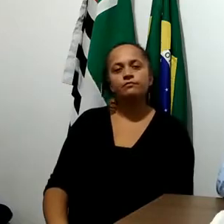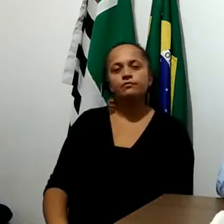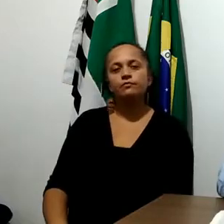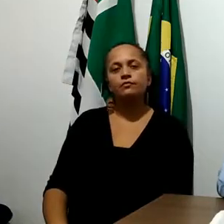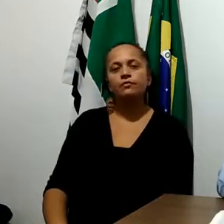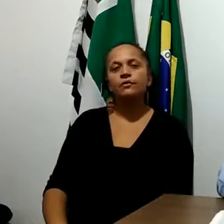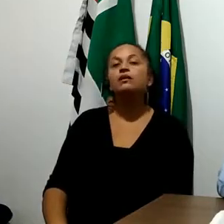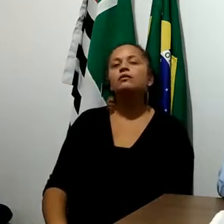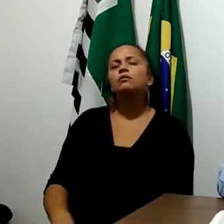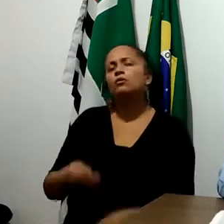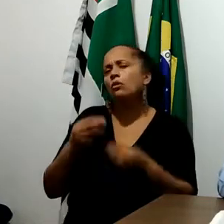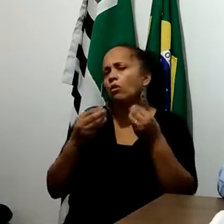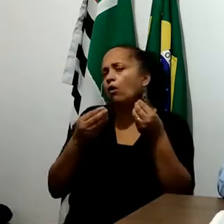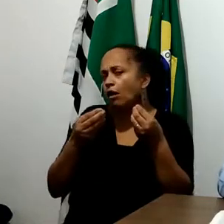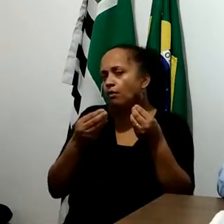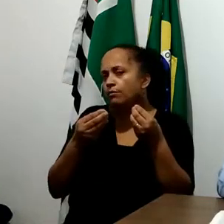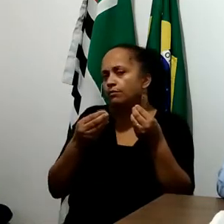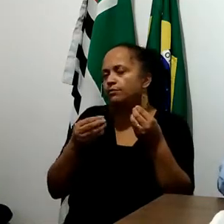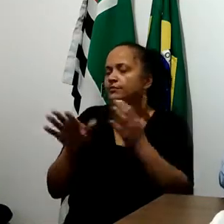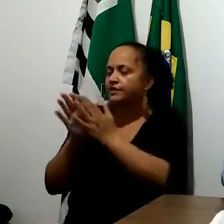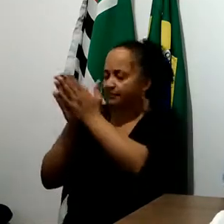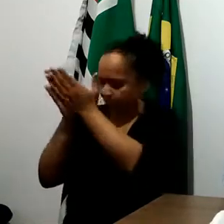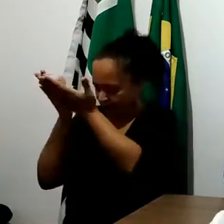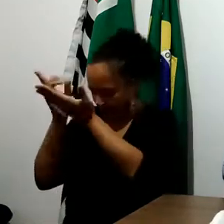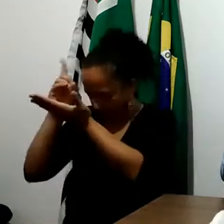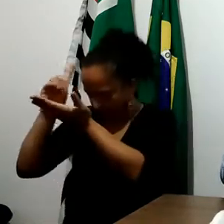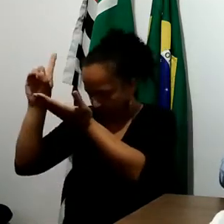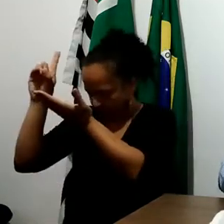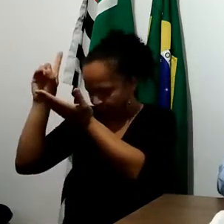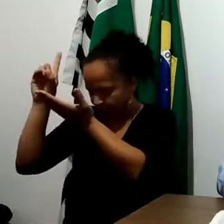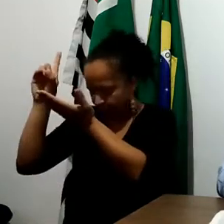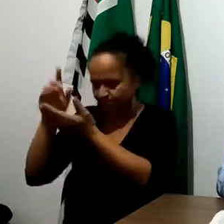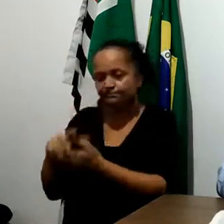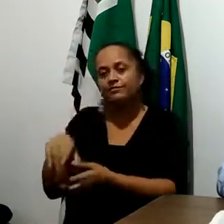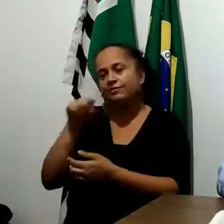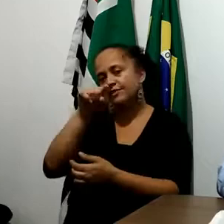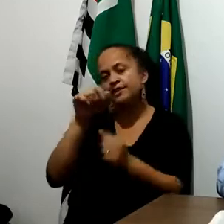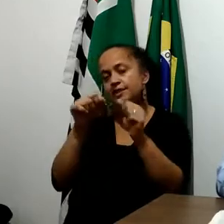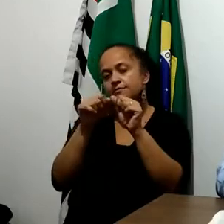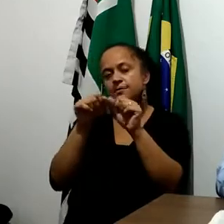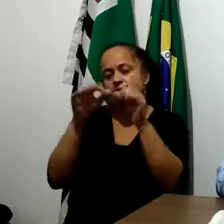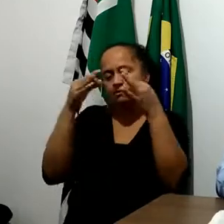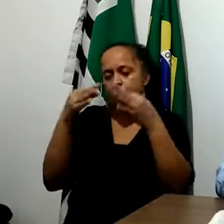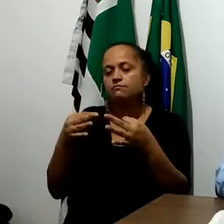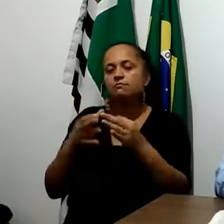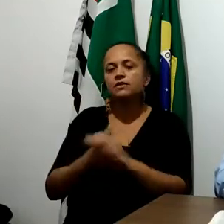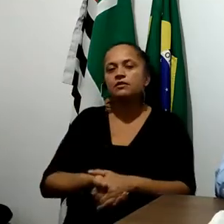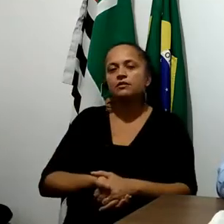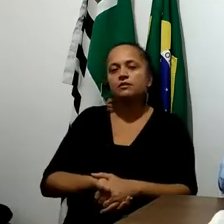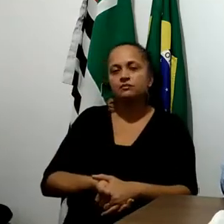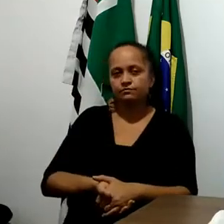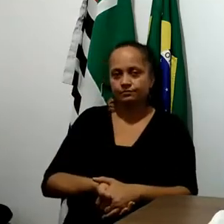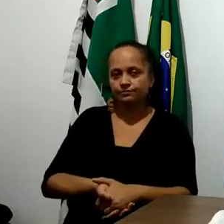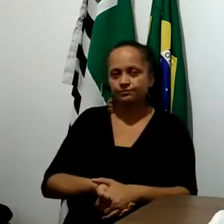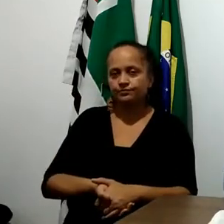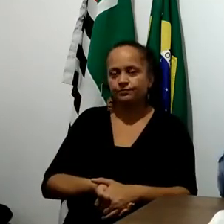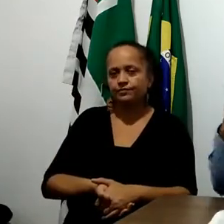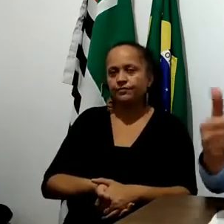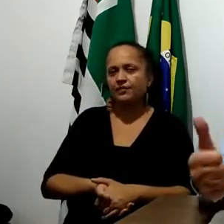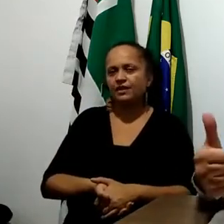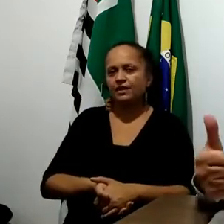sua palavra. Se sujeitar a Deus é se sujeitar à sua palavra. Resistir ao diabo é resistir